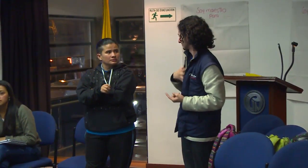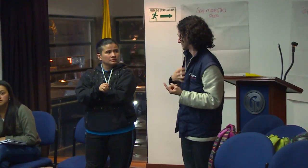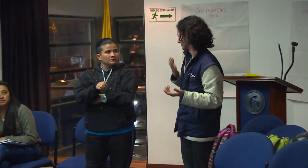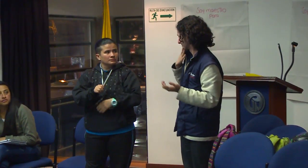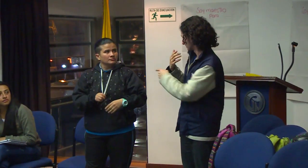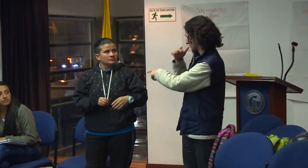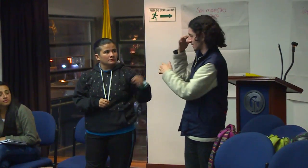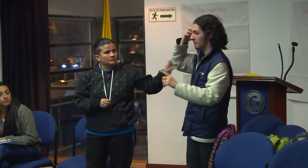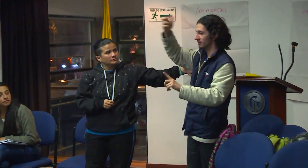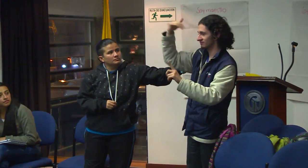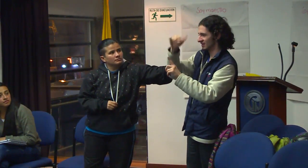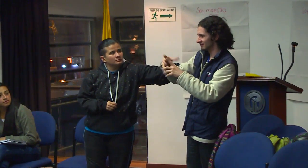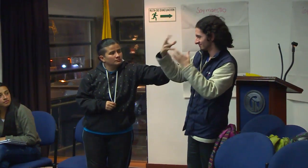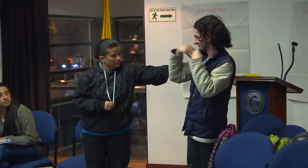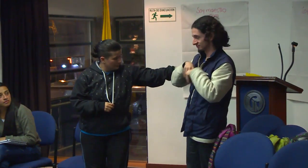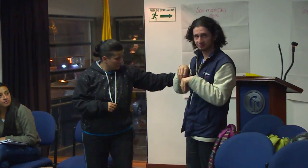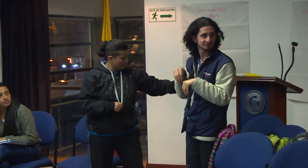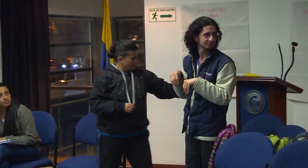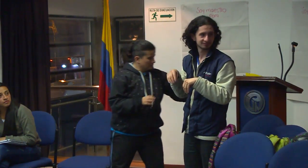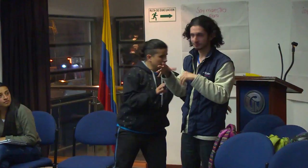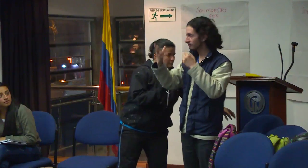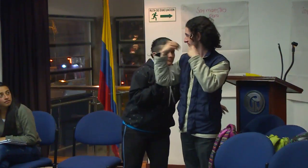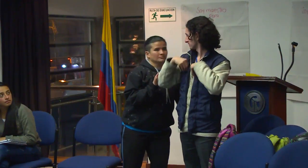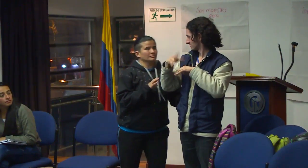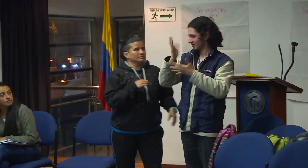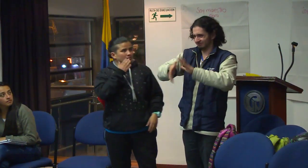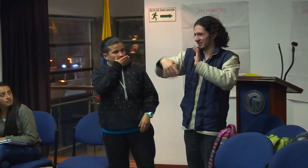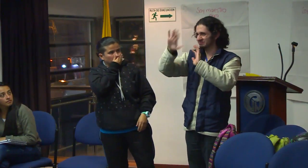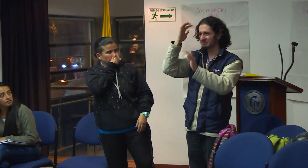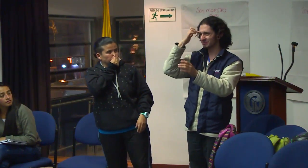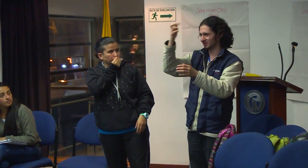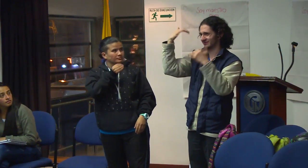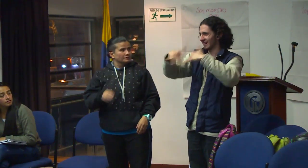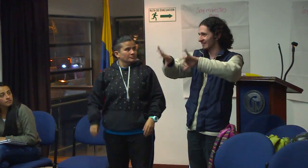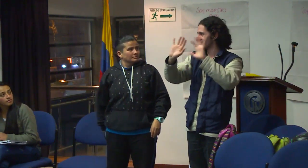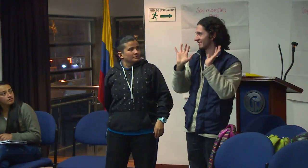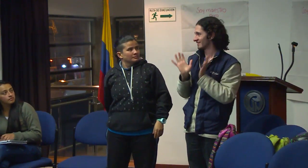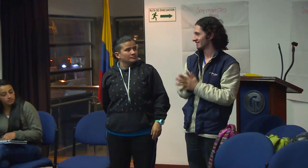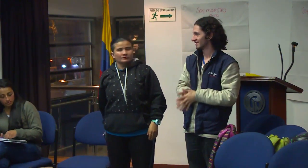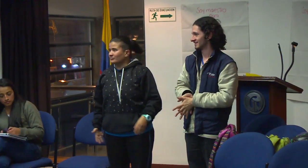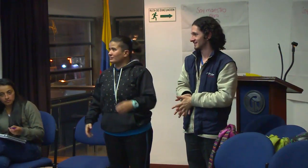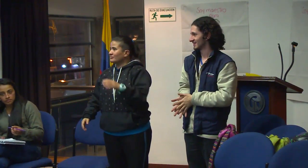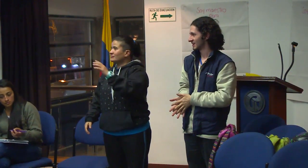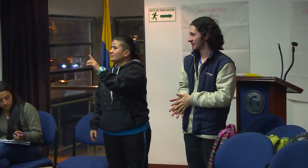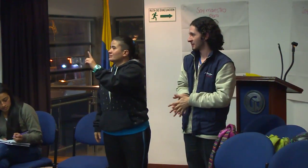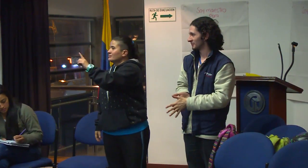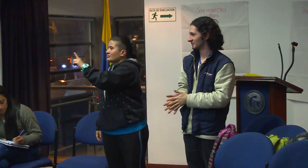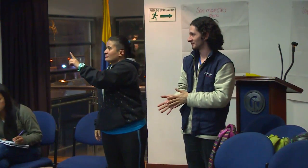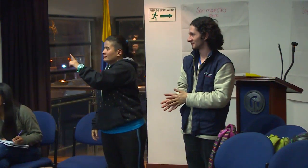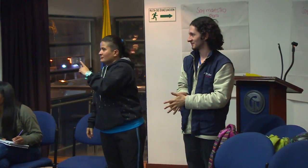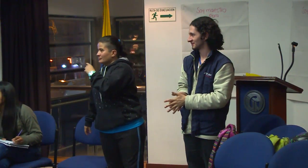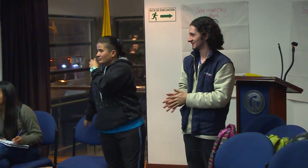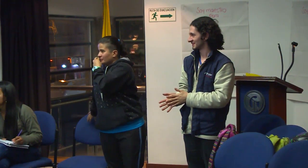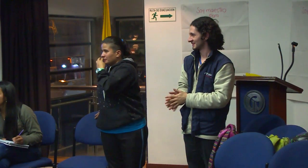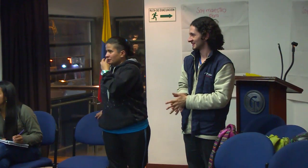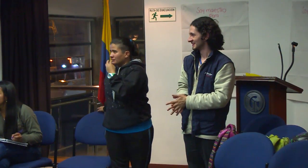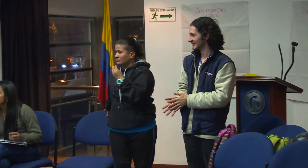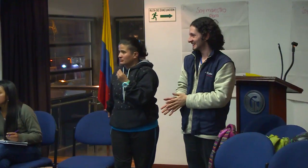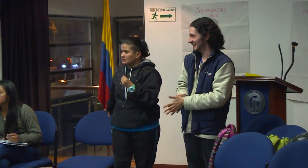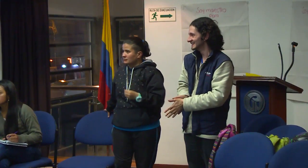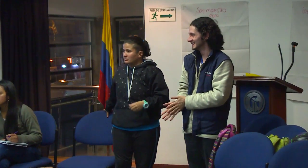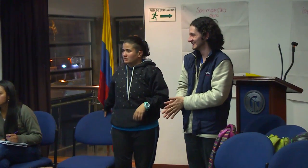embargo, digamos que esos procesos de comunidades y de grupos son múltiples, no es uno solo. Perdón, hago una intervención, por favor,